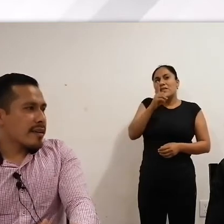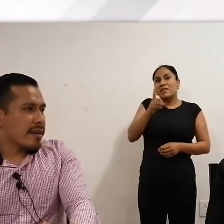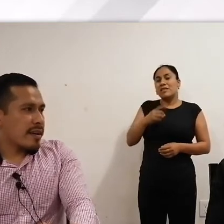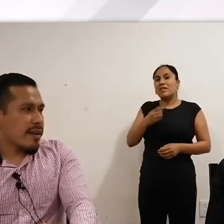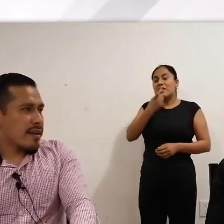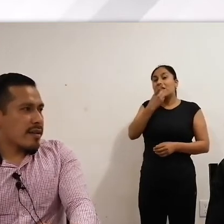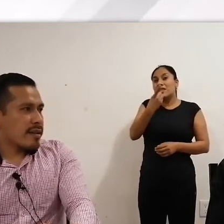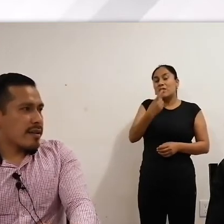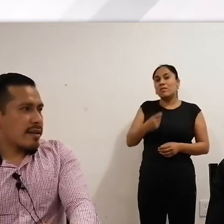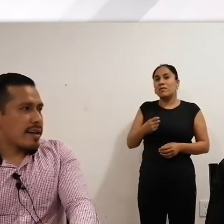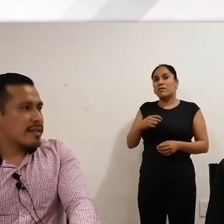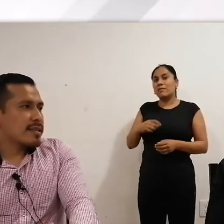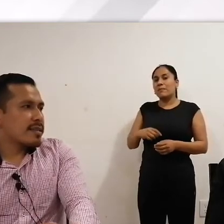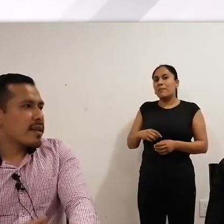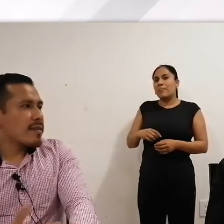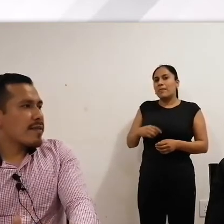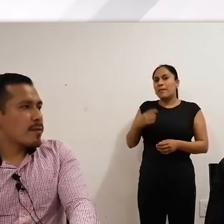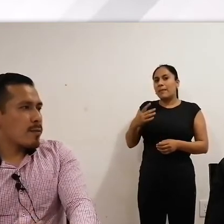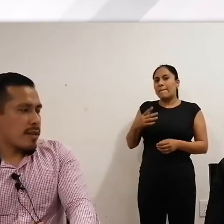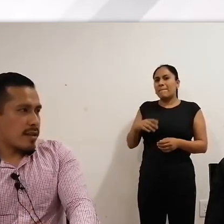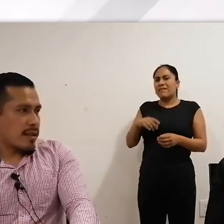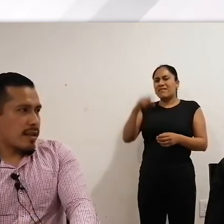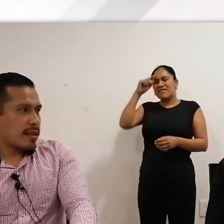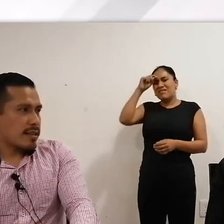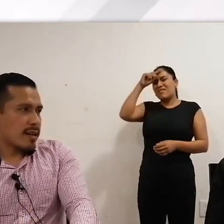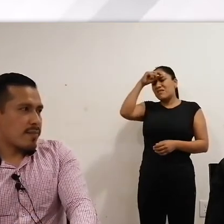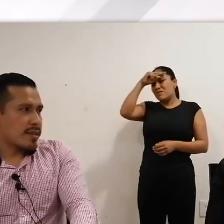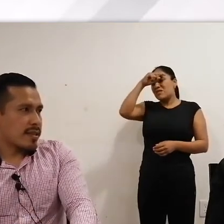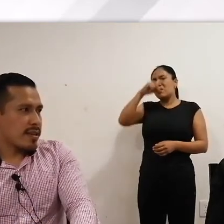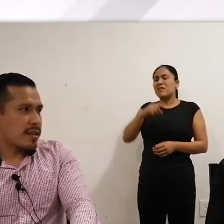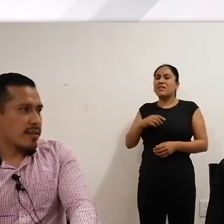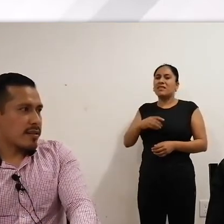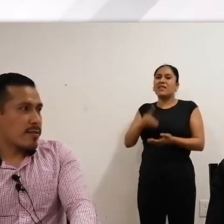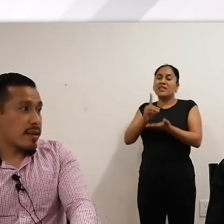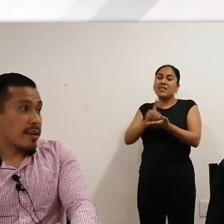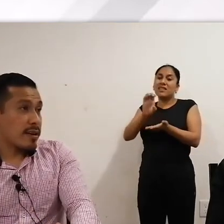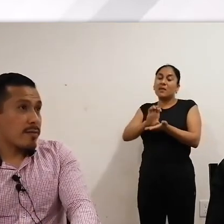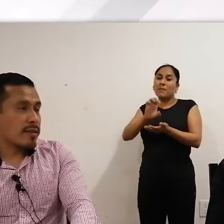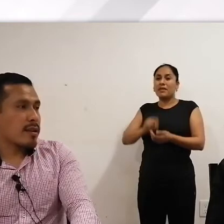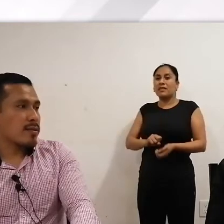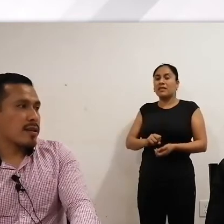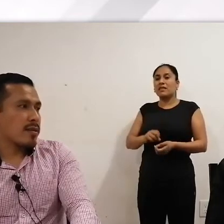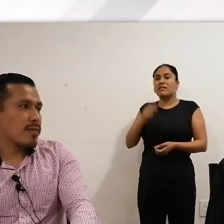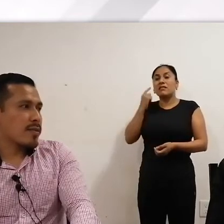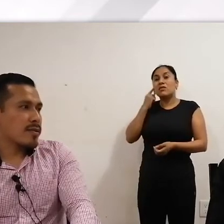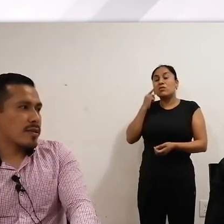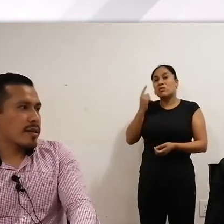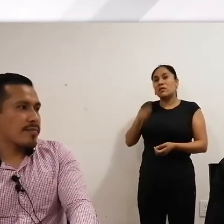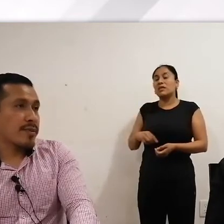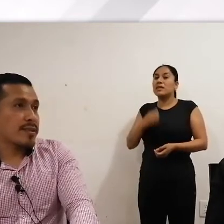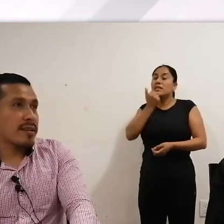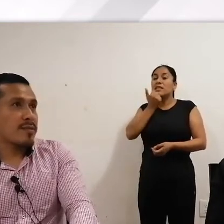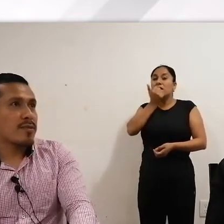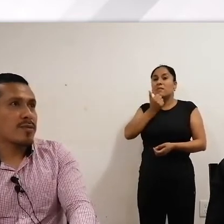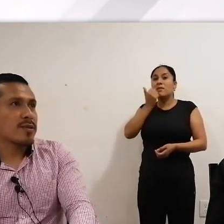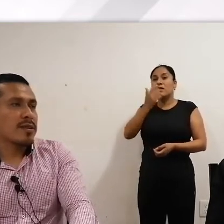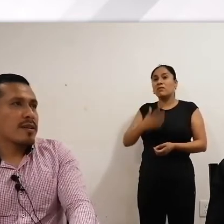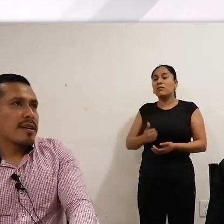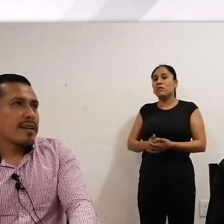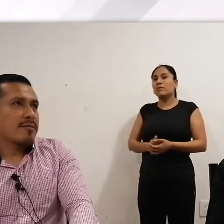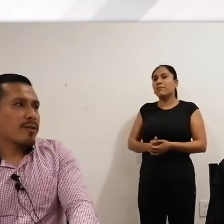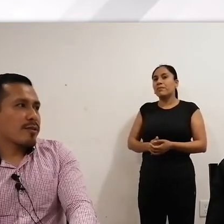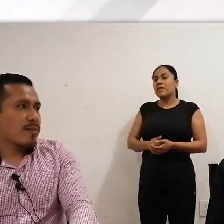aparte de que existe esta dificultad de la discapacidad con la que ya cuentan los alumnos, pues